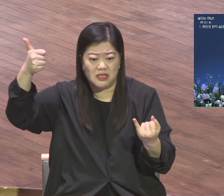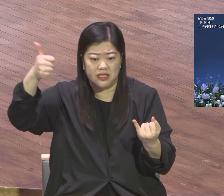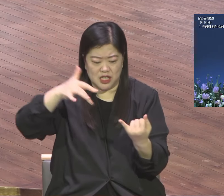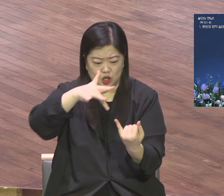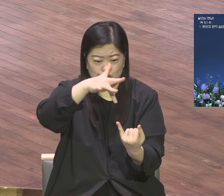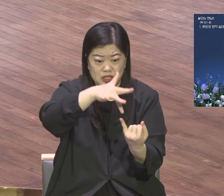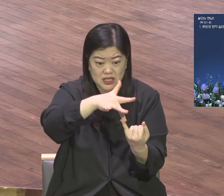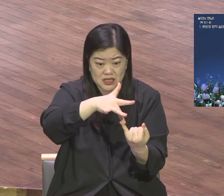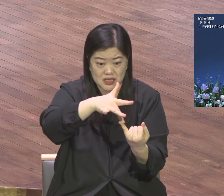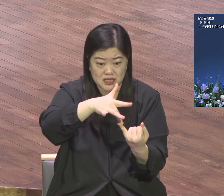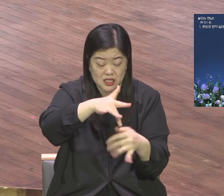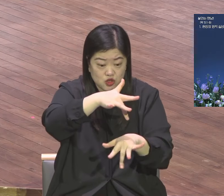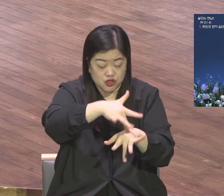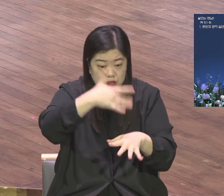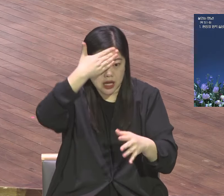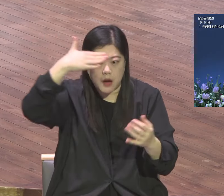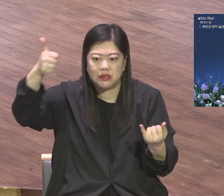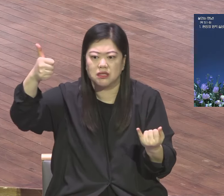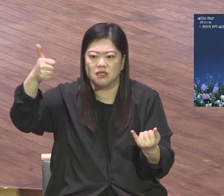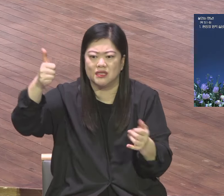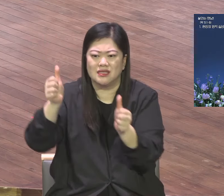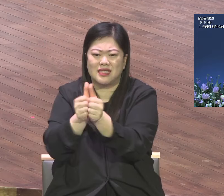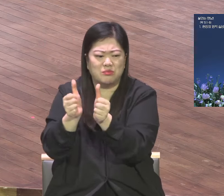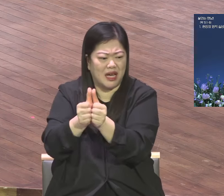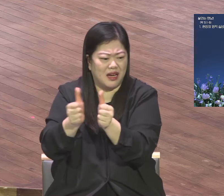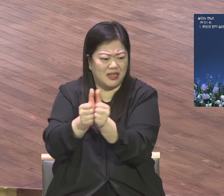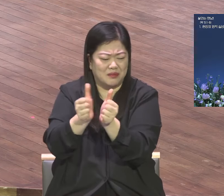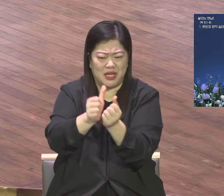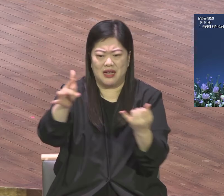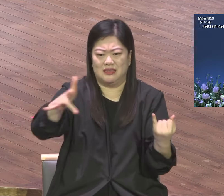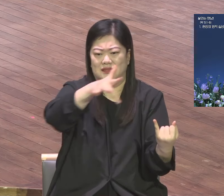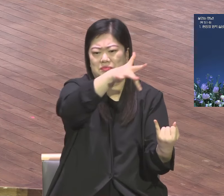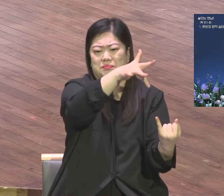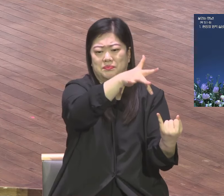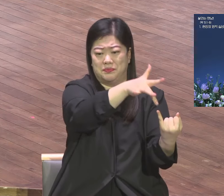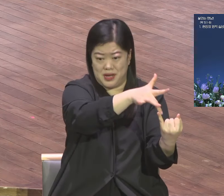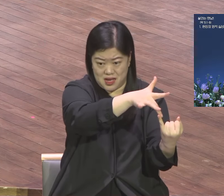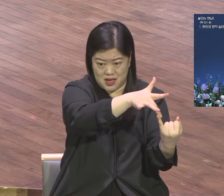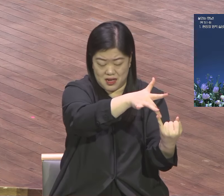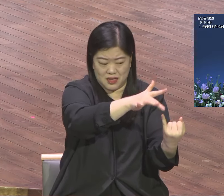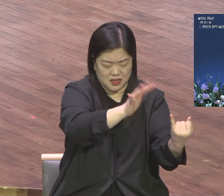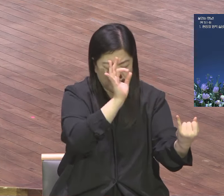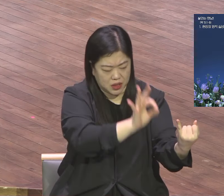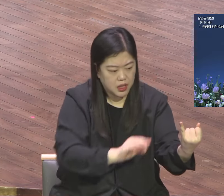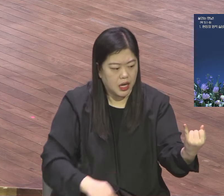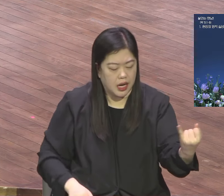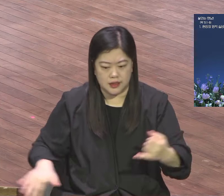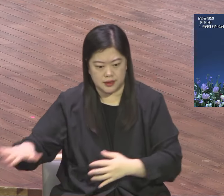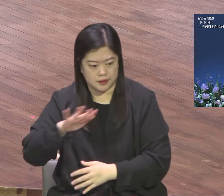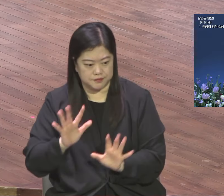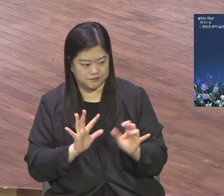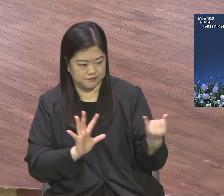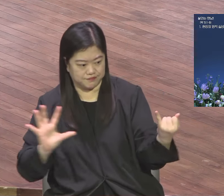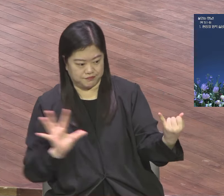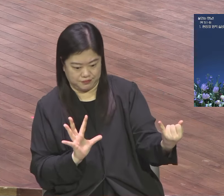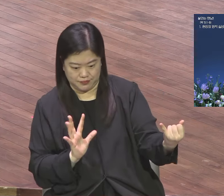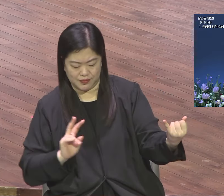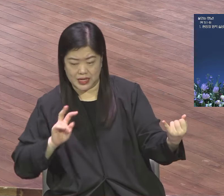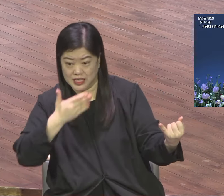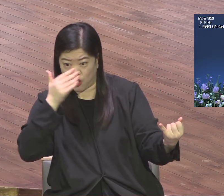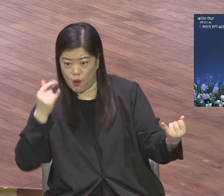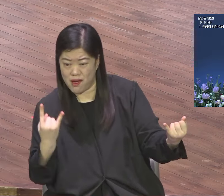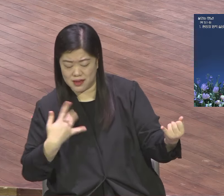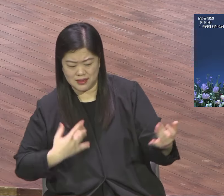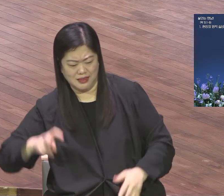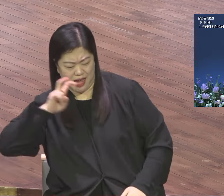남편 물에 팍팍 끓여요 그냥. 그래서 우리 막 뭐 할 게 있으면 찬송 막 부르고 막 그냥 막 귀신 나가라고